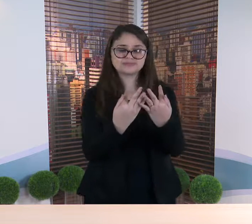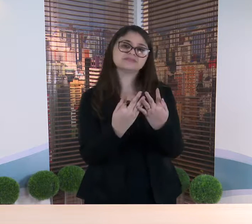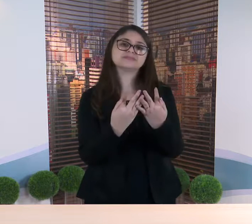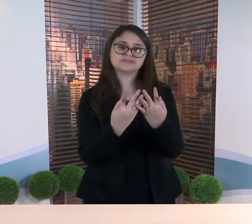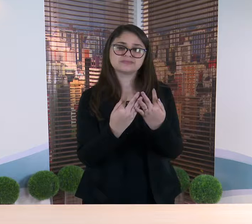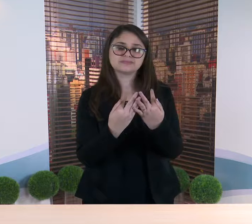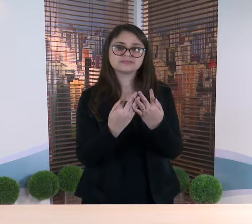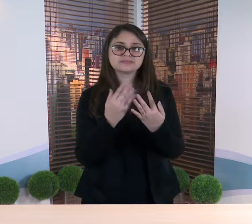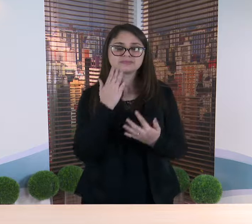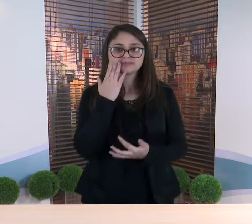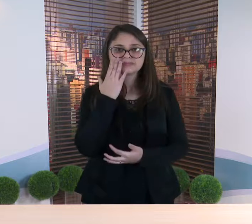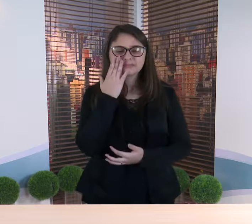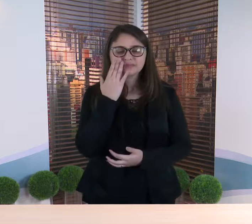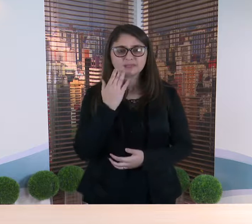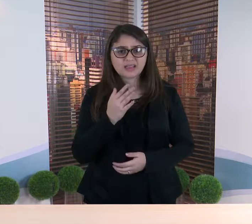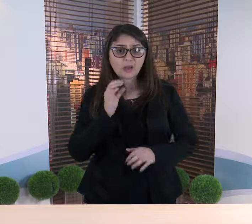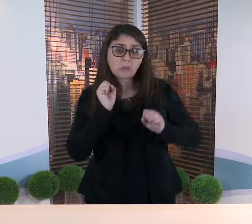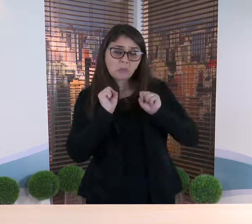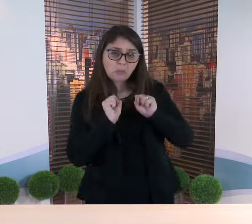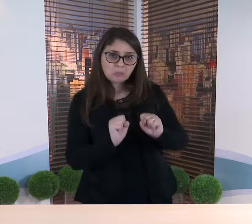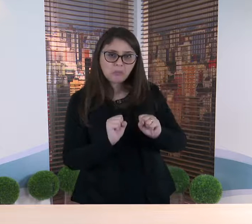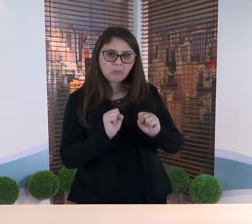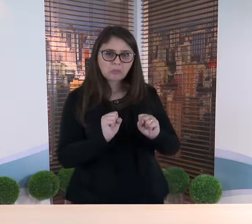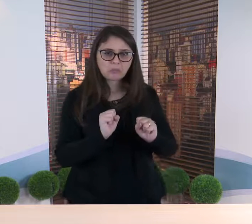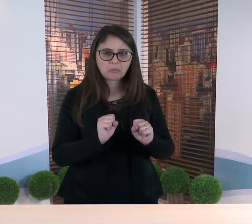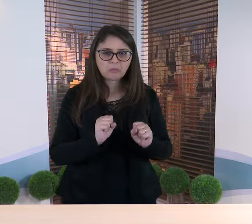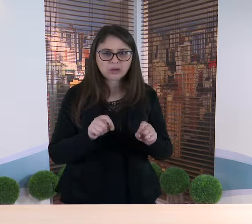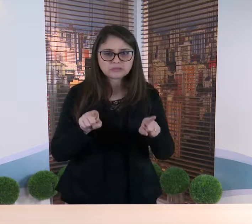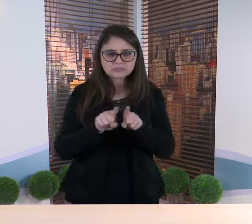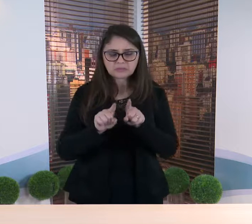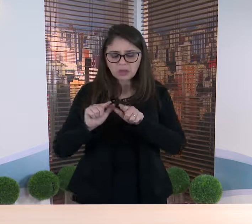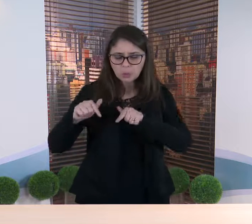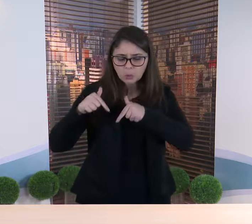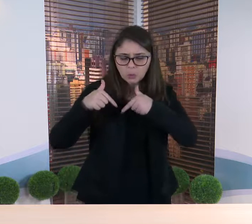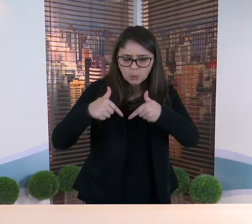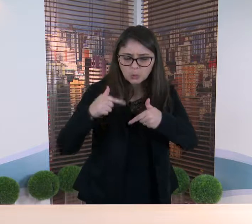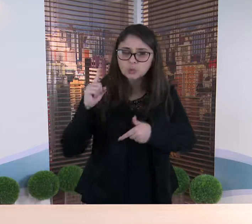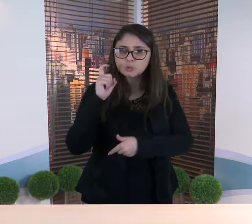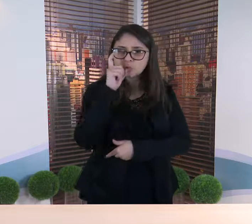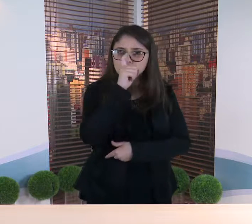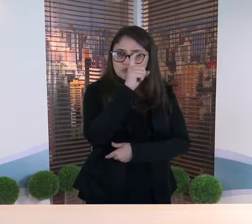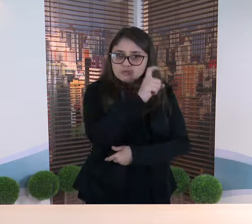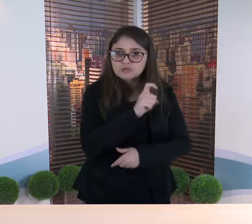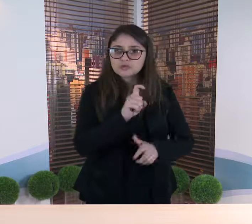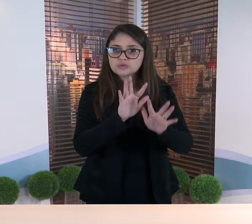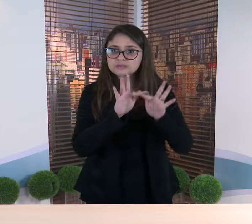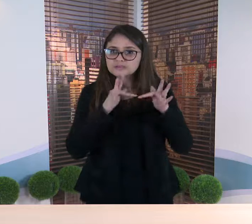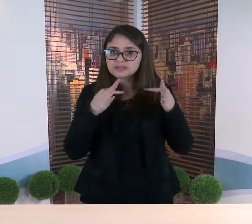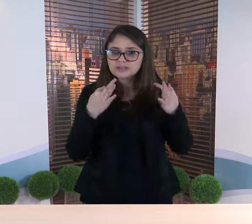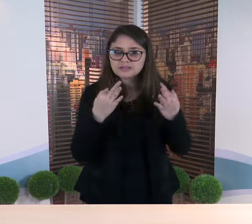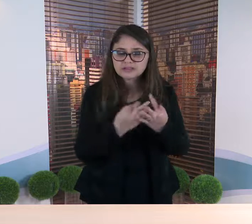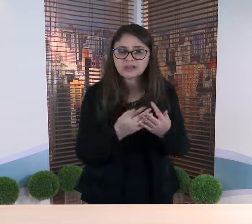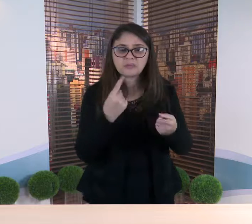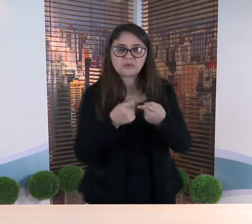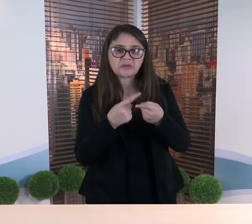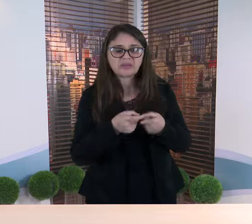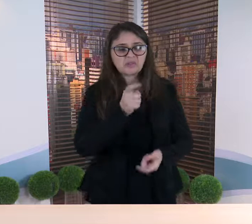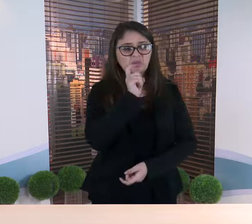que em menor escala, esses ventos causam a degradação familiar, divórcios, drogas,